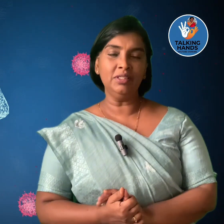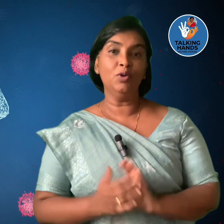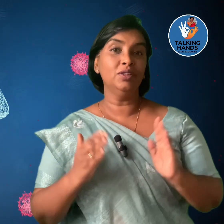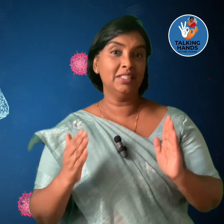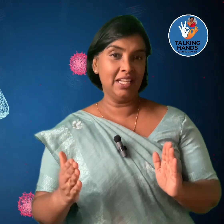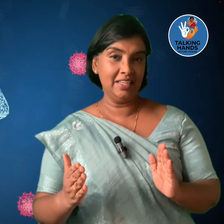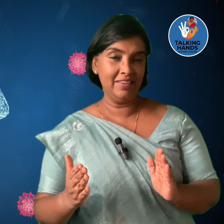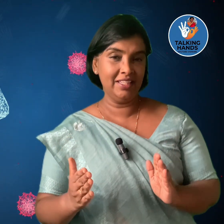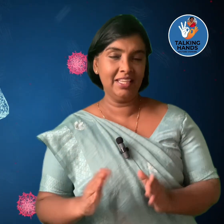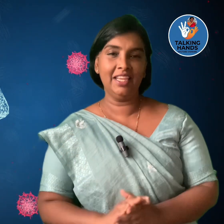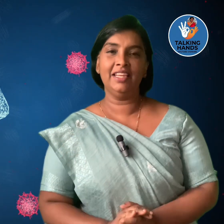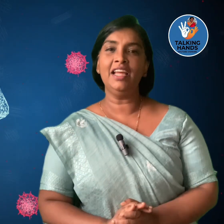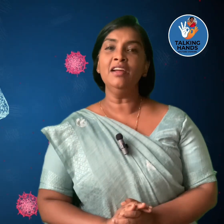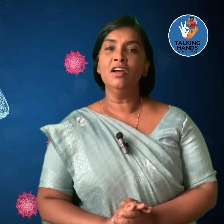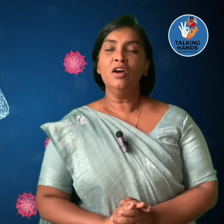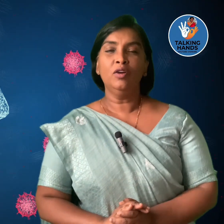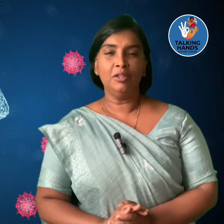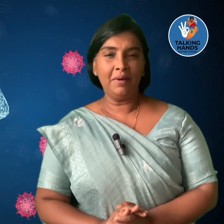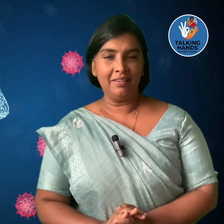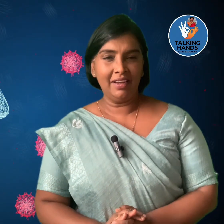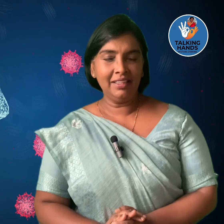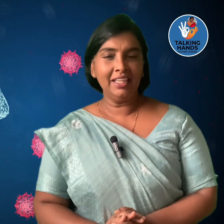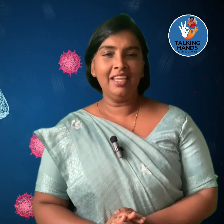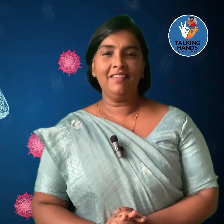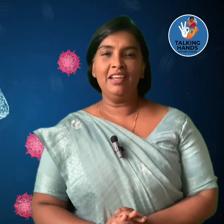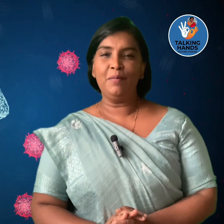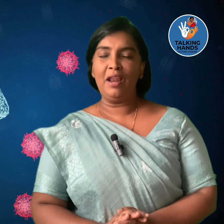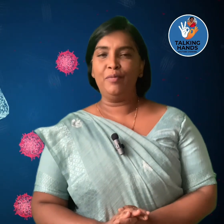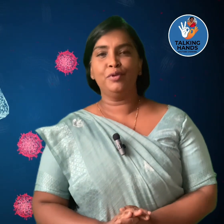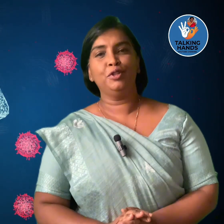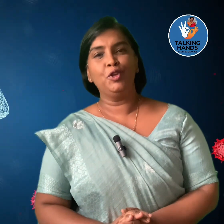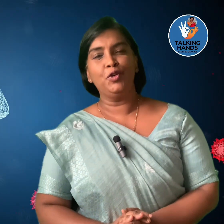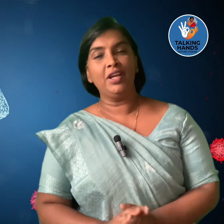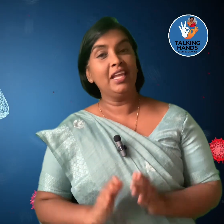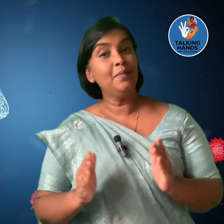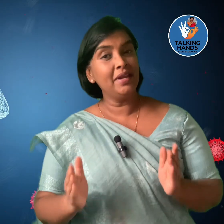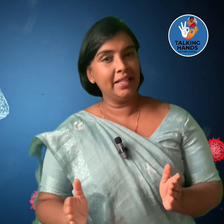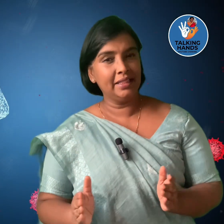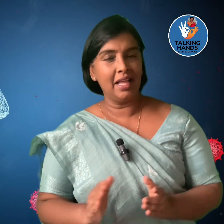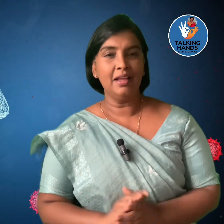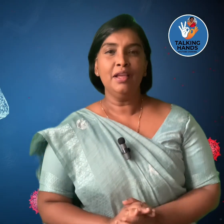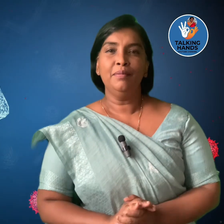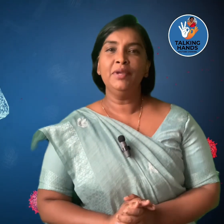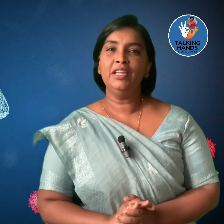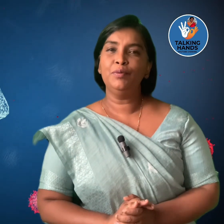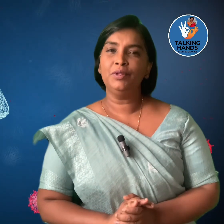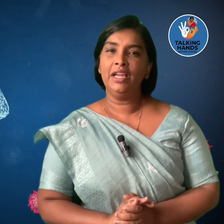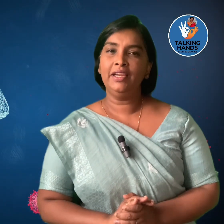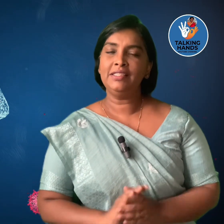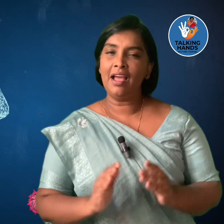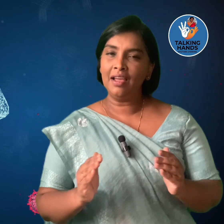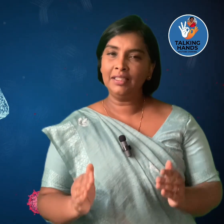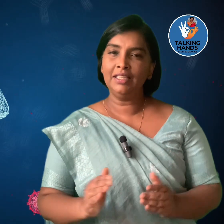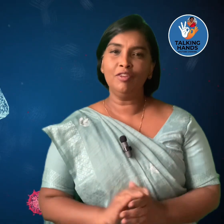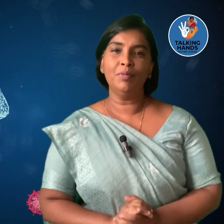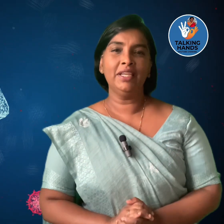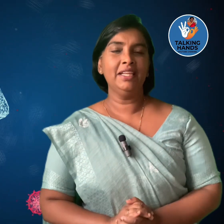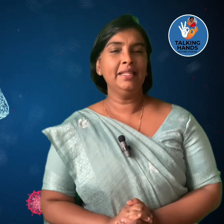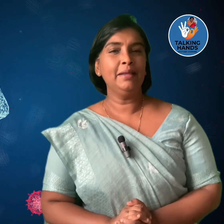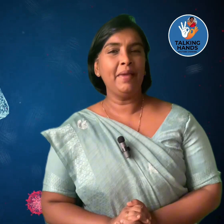හොඳ සංනිවේදකයෙක් නම් හොඳ පරිවර්තකයෙක් වෙන්න බලාපොරොත්තු වෙනවා නම් එහෙම නැත්තම් බිහිරි පුද්ගලයාට සාර්ථක ඔබ කියන දේ